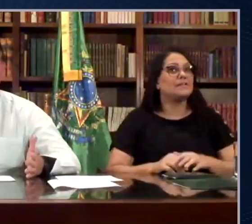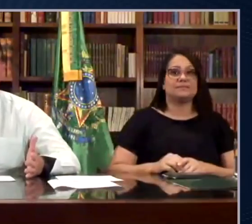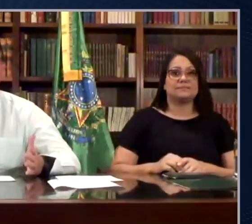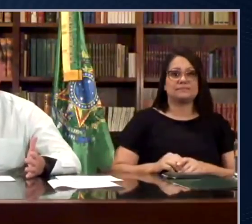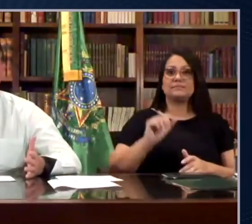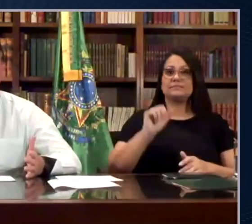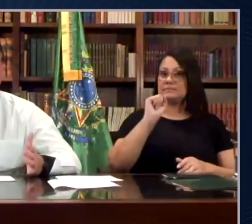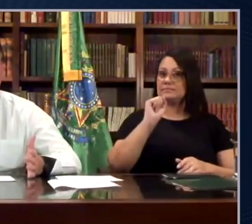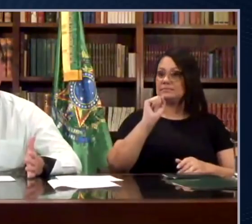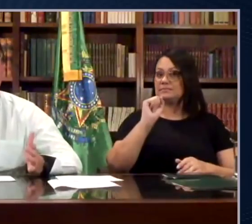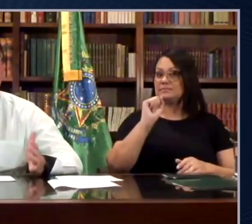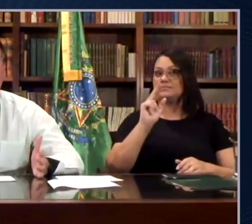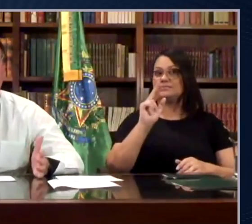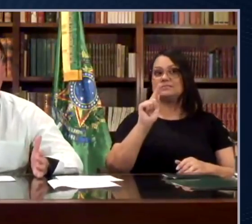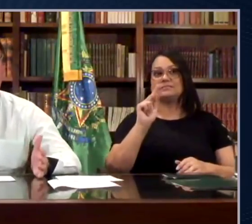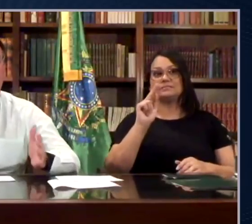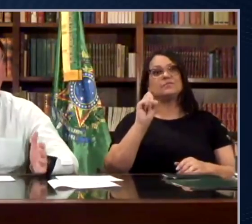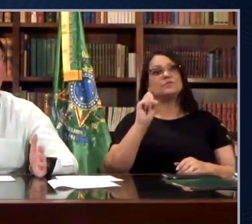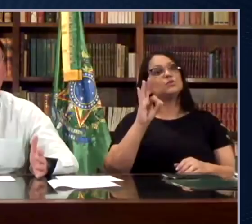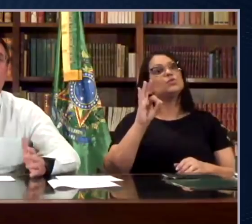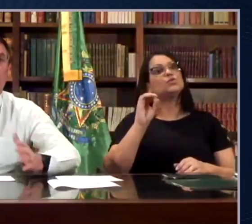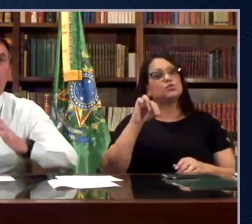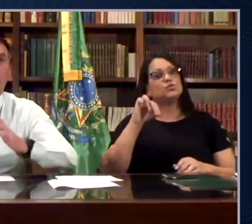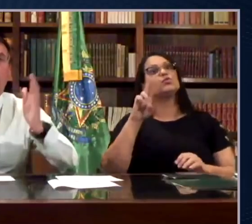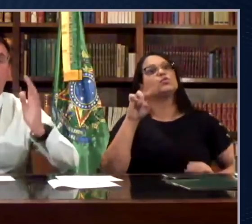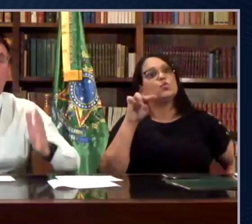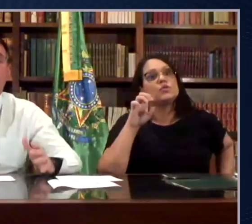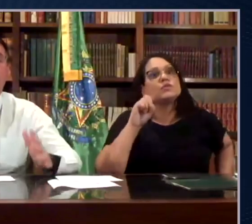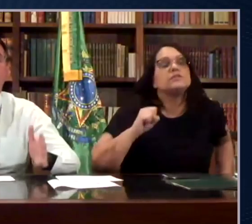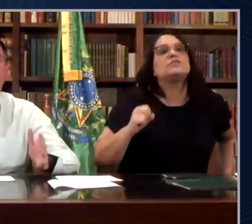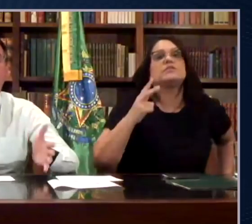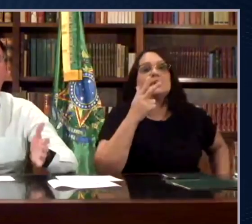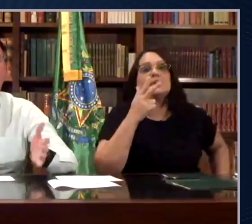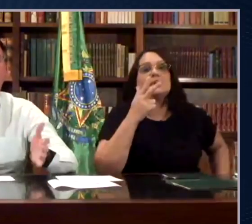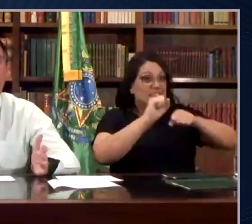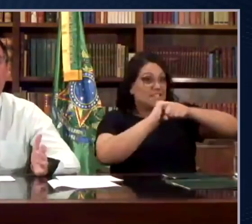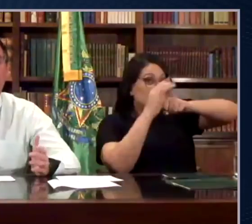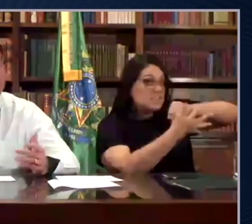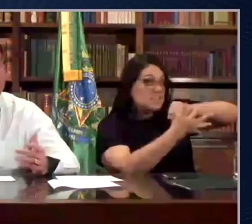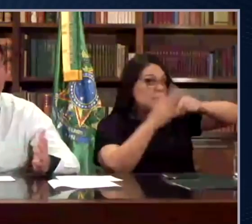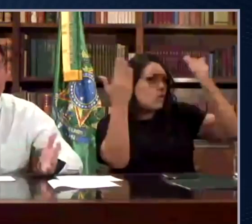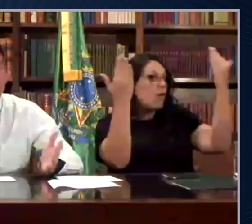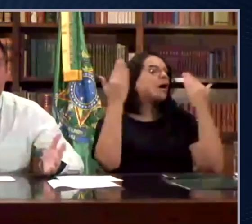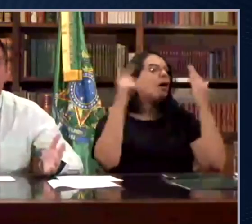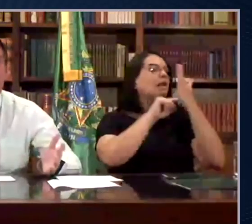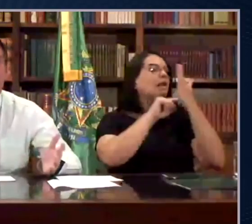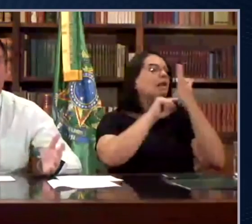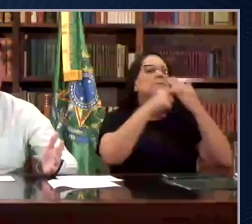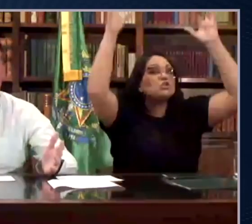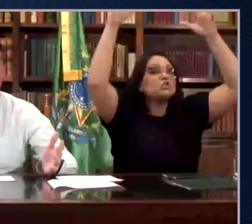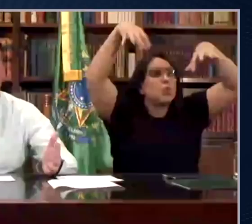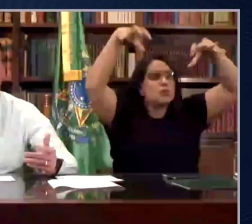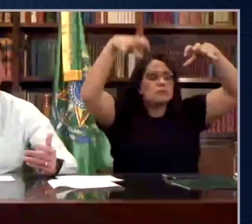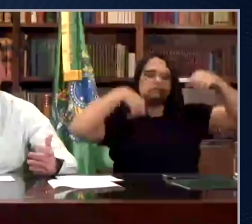Nunes, o que eu tenho dito? Esse vírus é igual uma chuva, você está no campo, escureceu o céu, vai chover, tu vai se molhar, você vai passar por